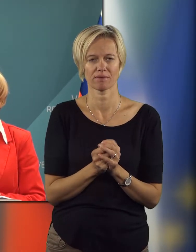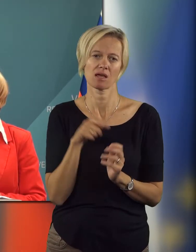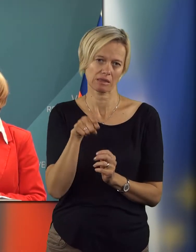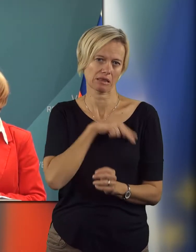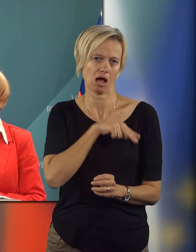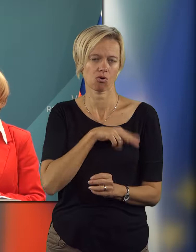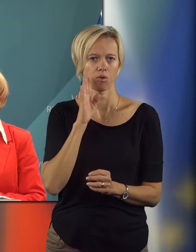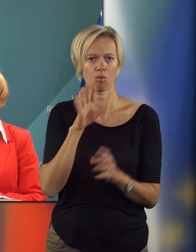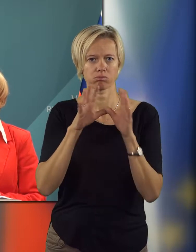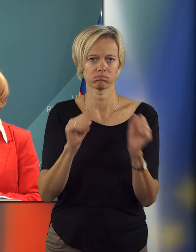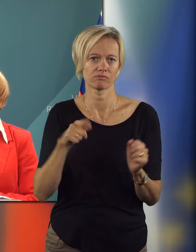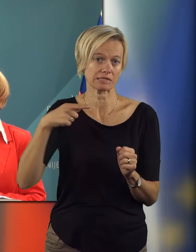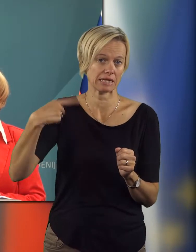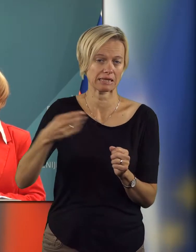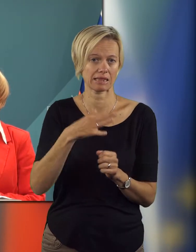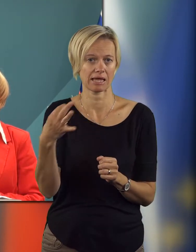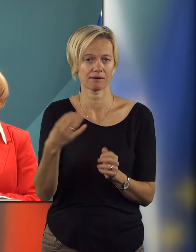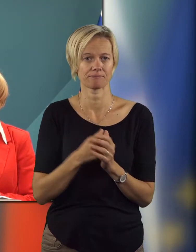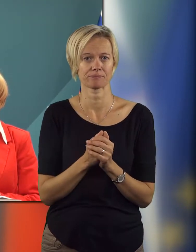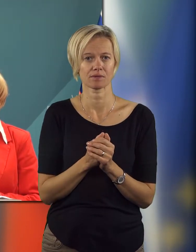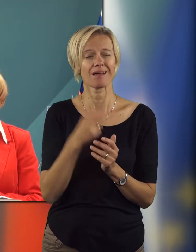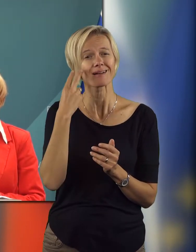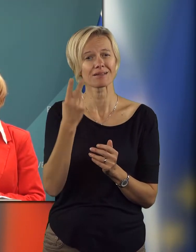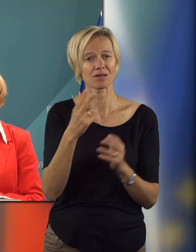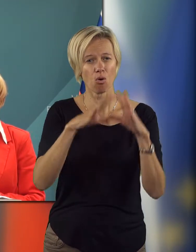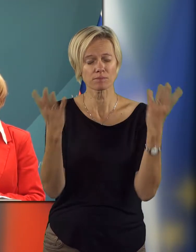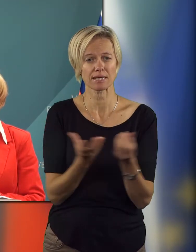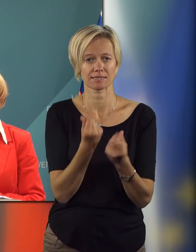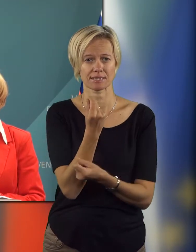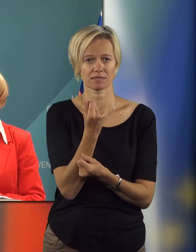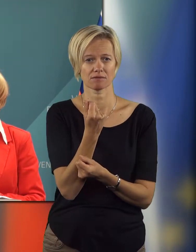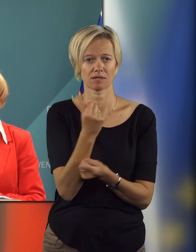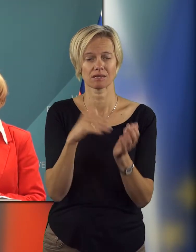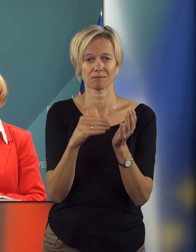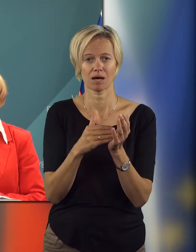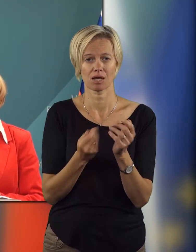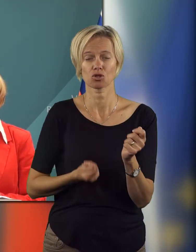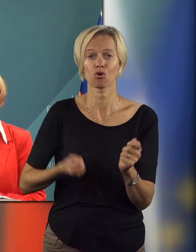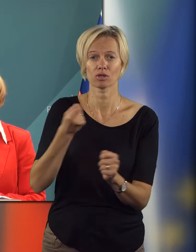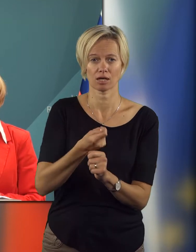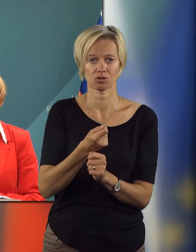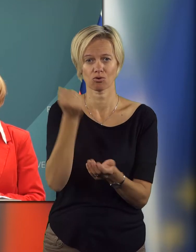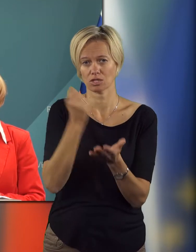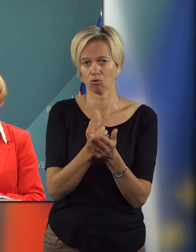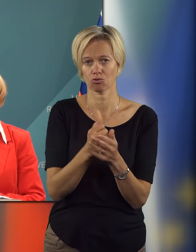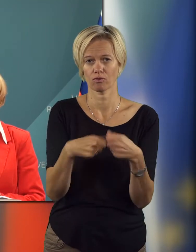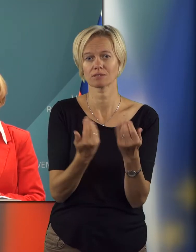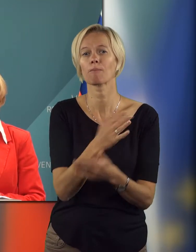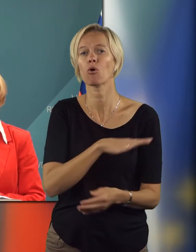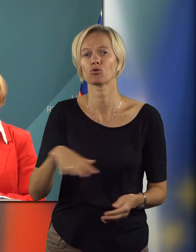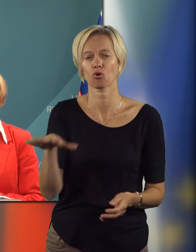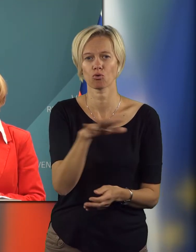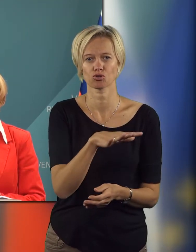Te naloge se bomo lotili v naslednjih dneh. Glede na obseg sredstev, ki jih je treba dodatno zagotoviti